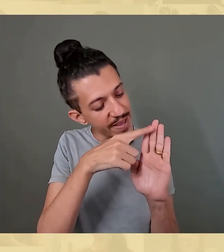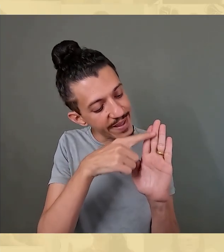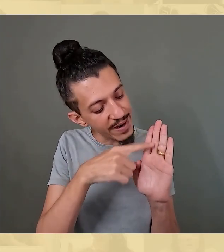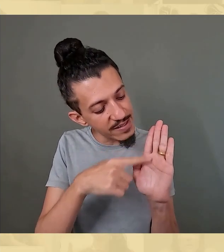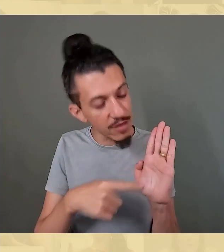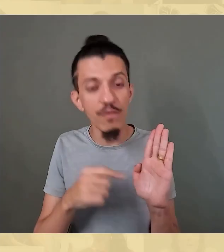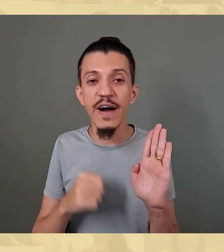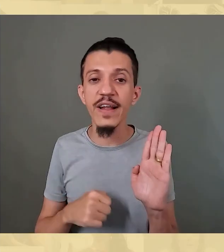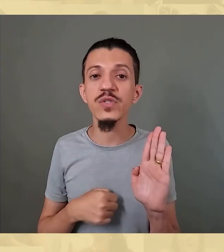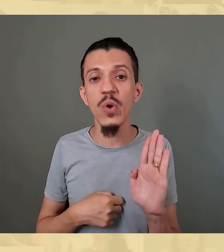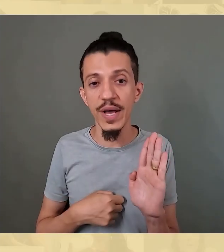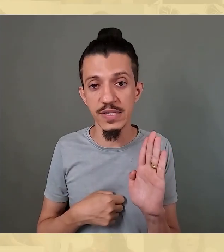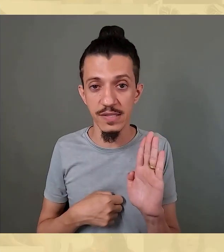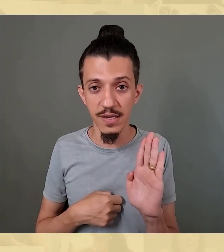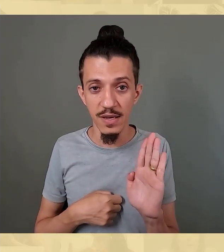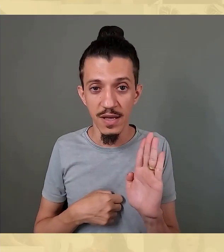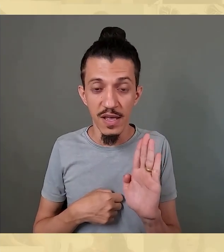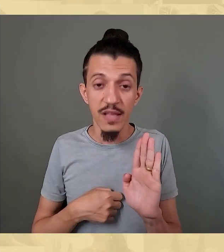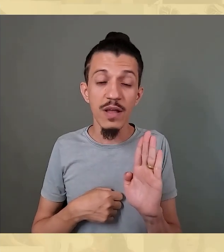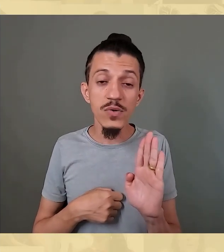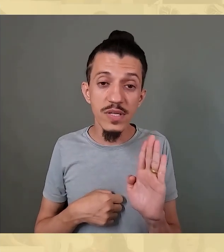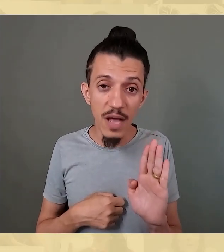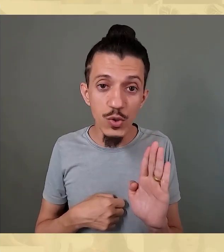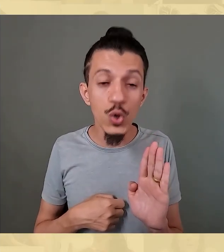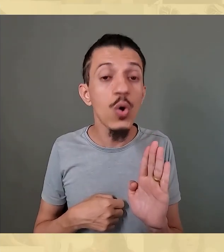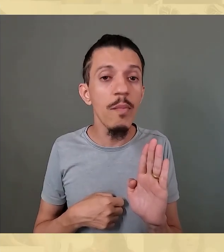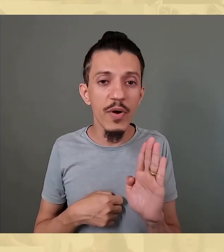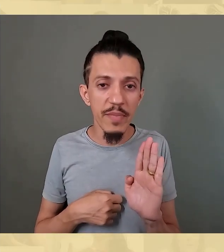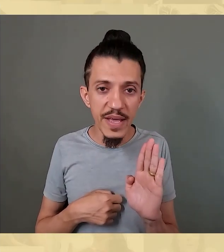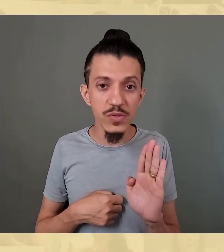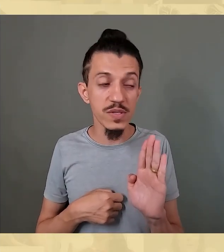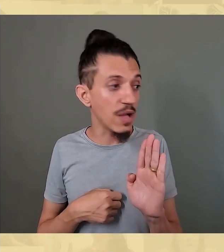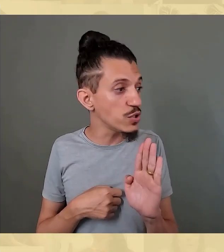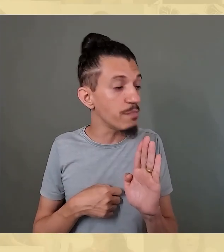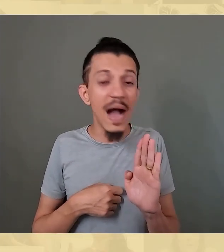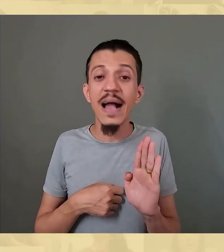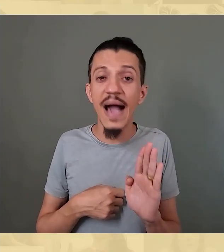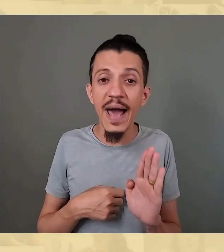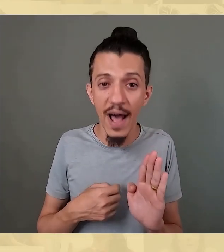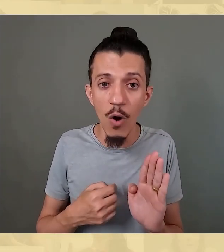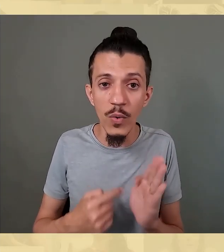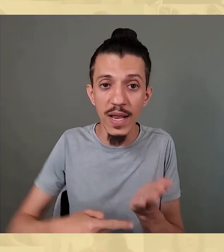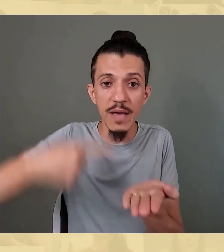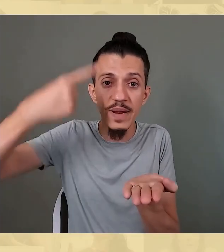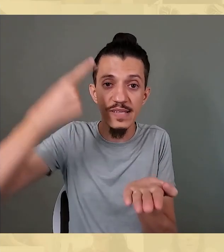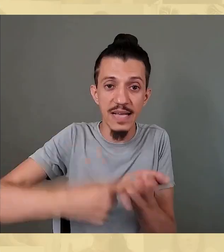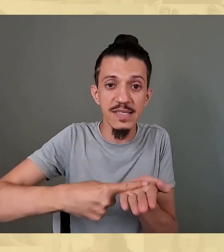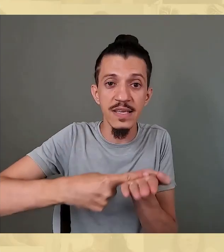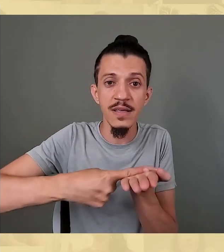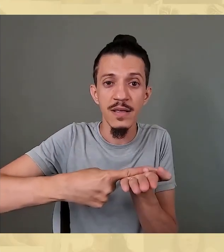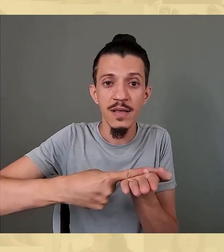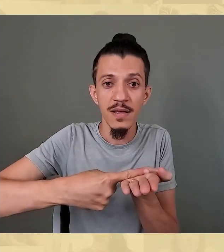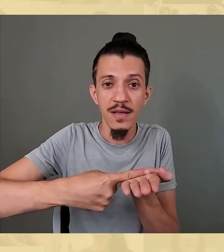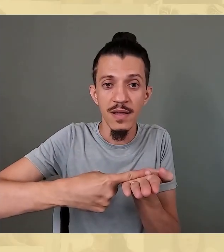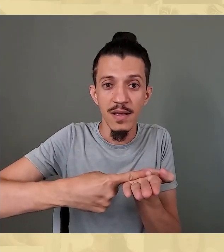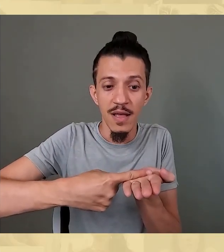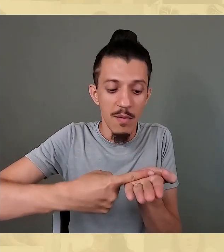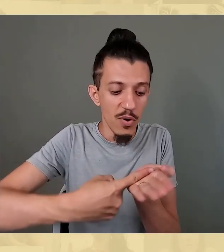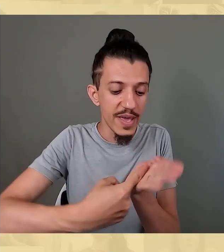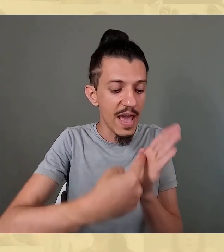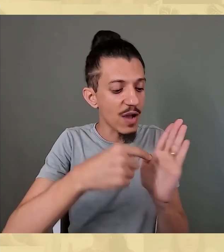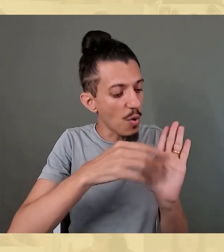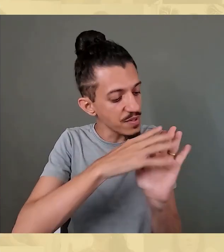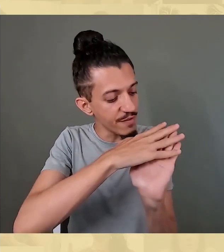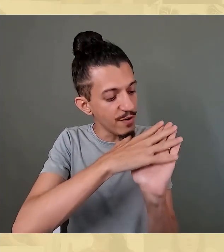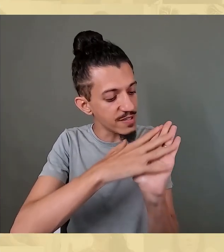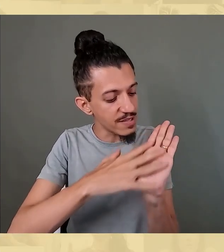uma pequena lista com várias coisas. Então, o sinal de compromisso, o sinal de marcar algo em Libras é assim.